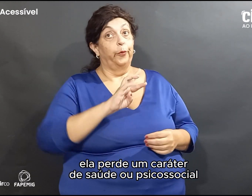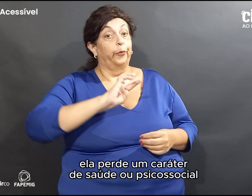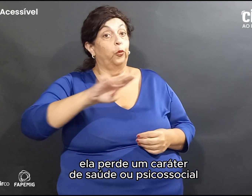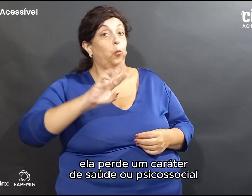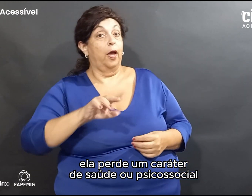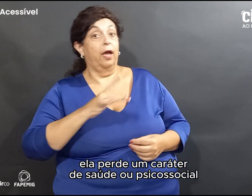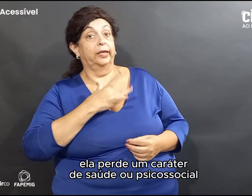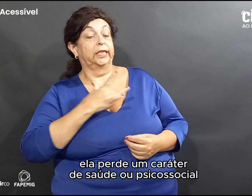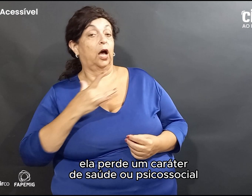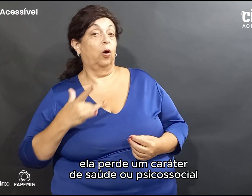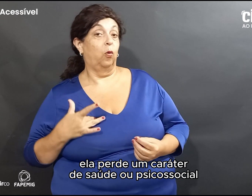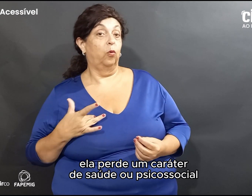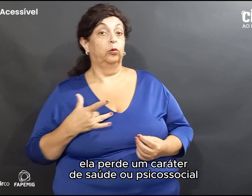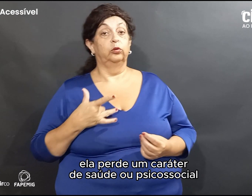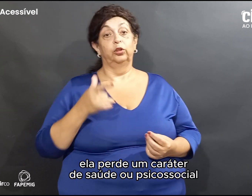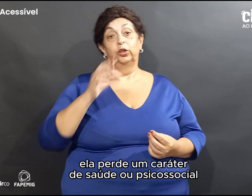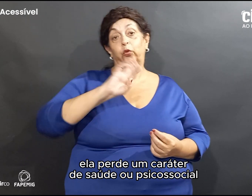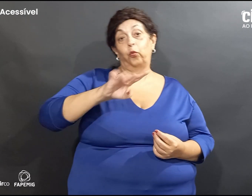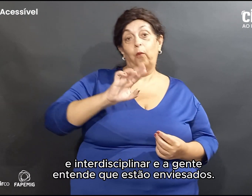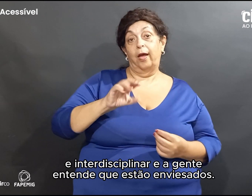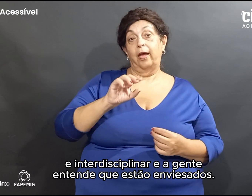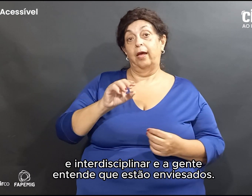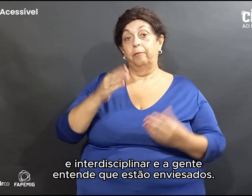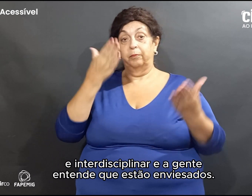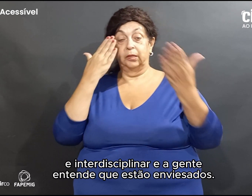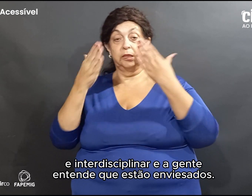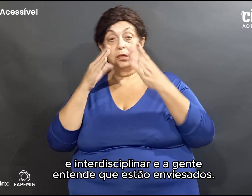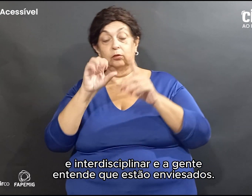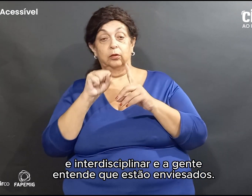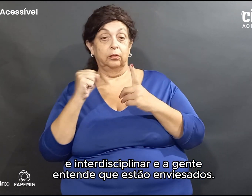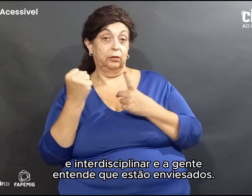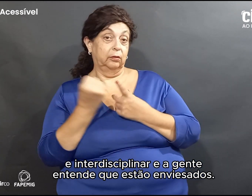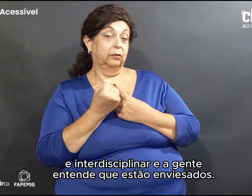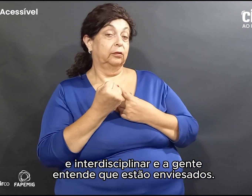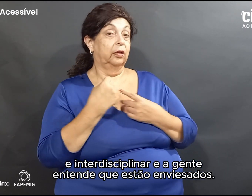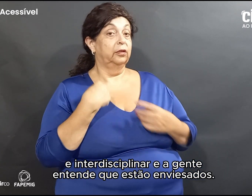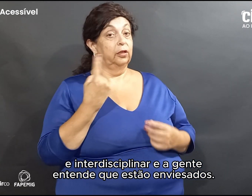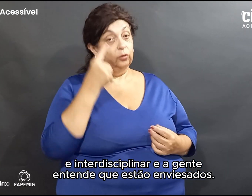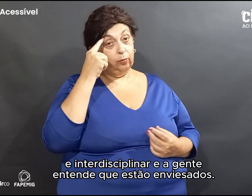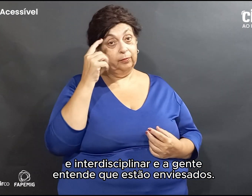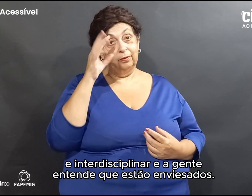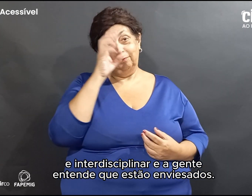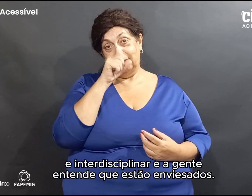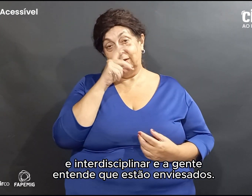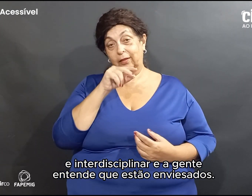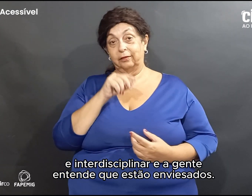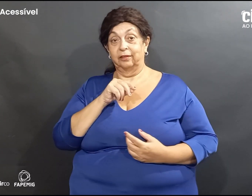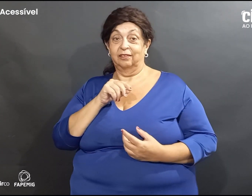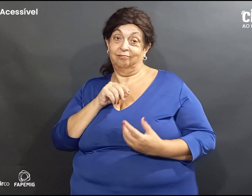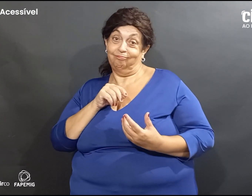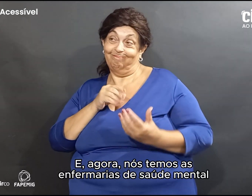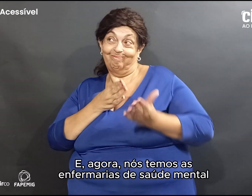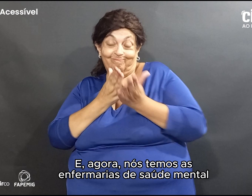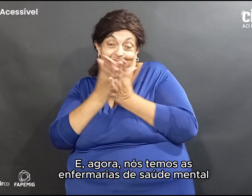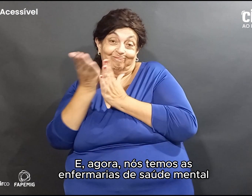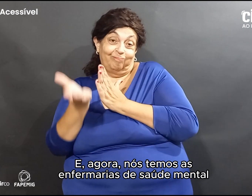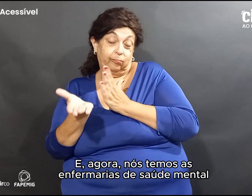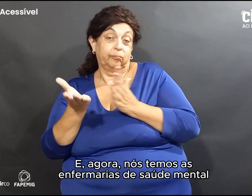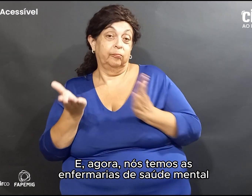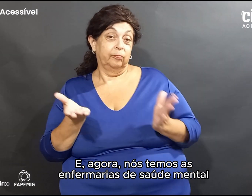ou psicossocial, né? Interdisciplinar, e a gente entende que é enviesado. E agora nós temos,